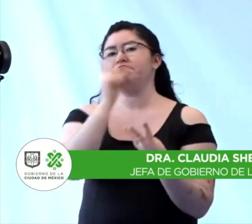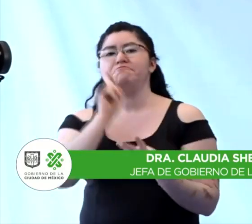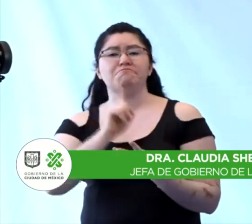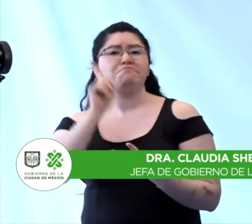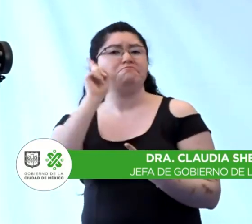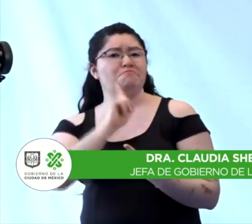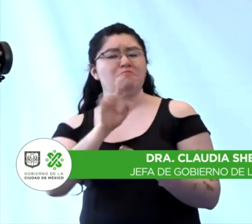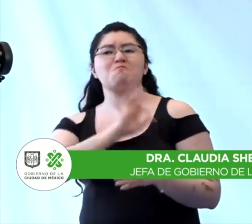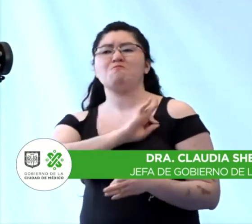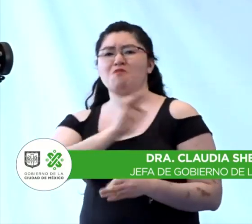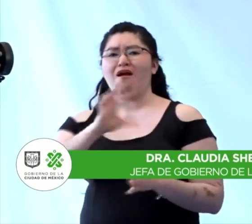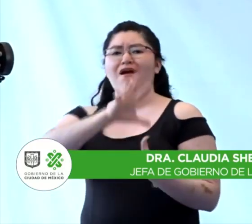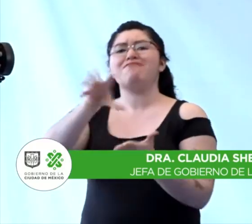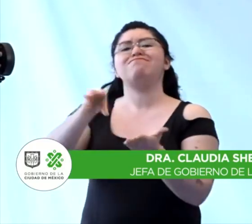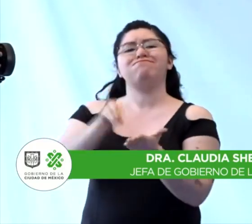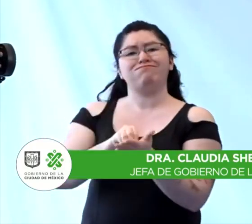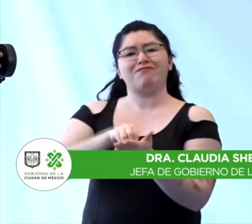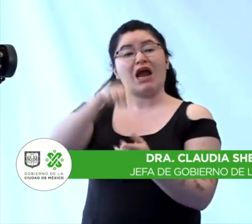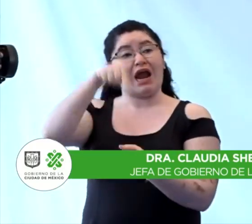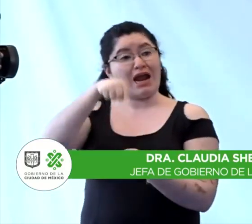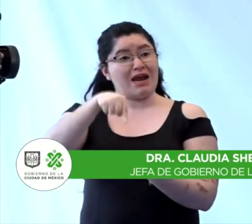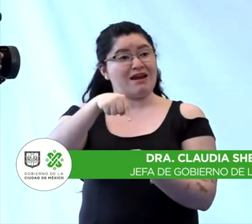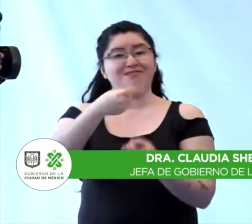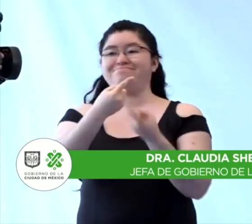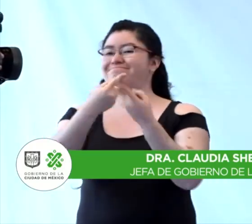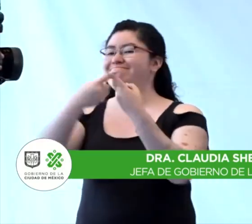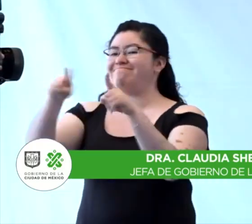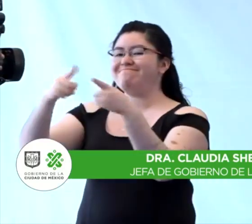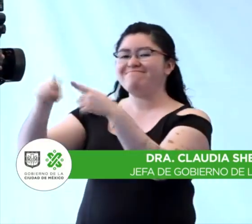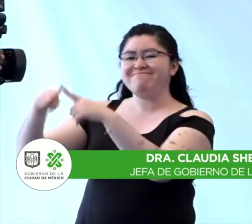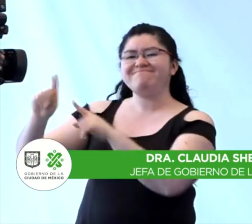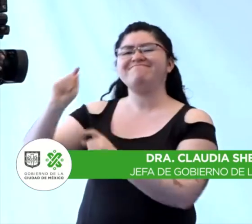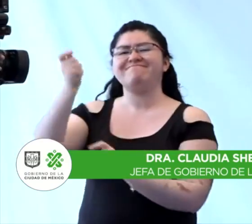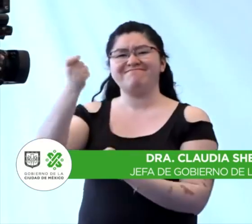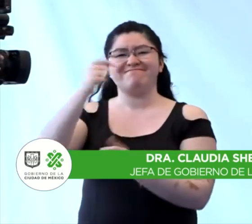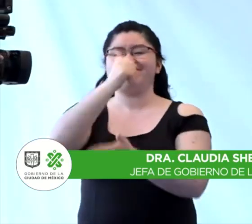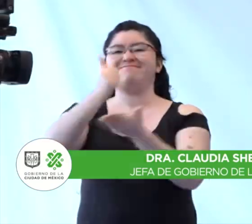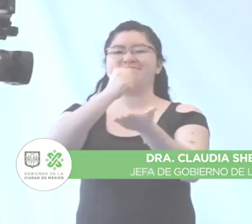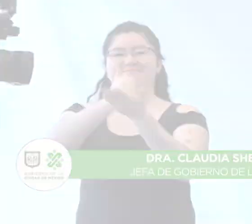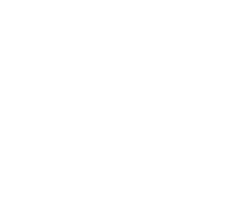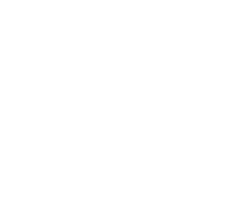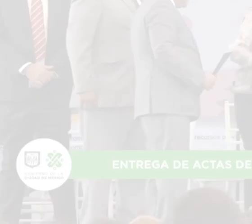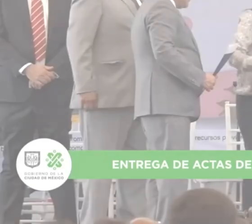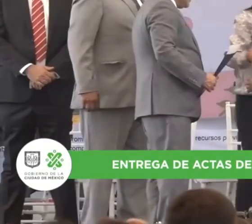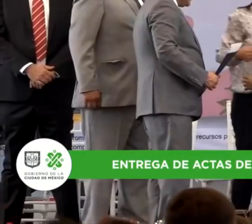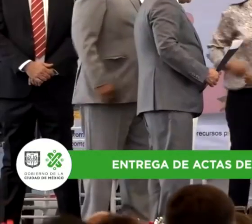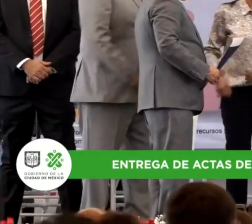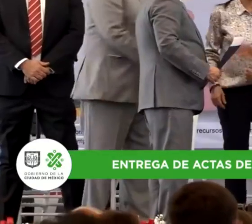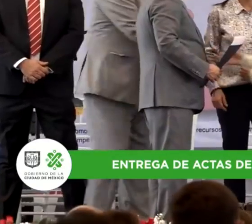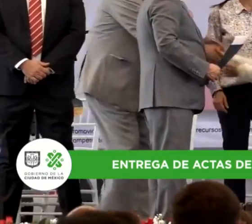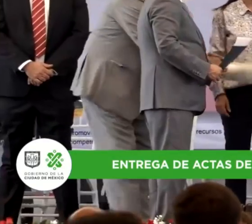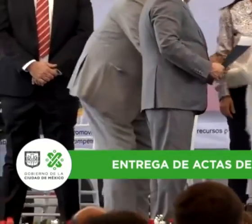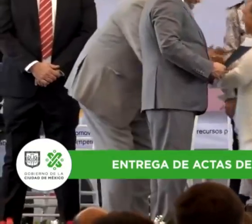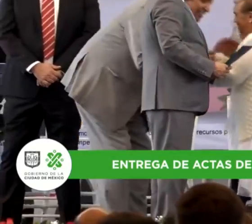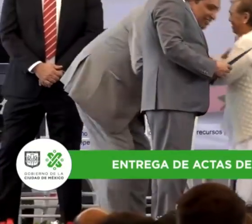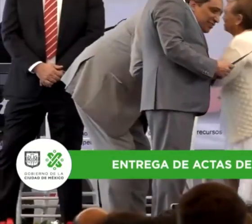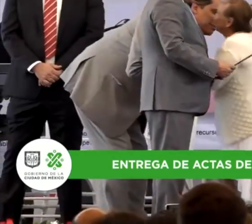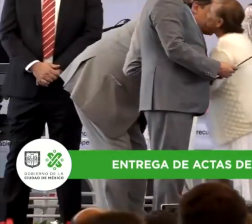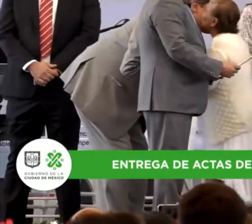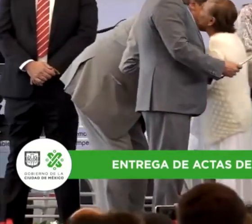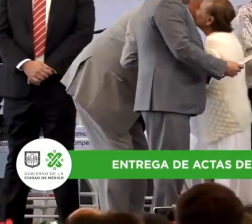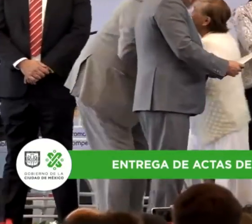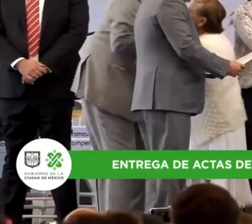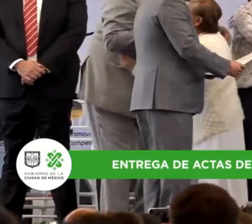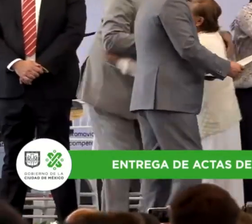mujer, en esta diversidad que representa la Ciudad de México. La funcionaria